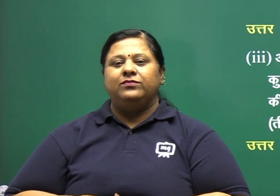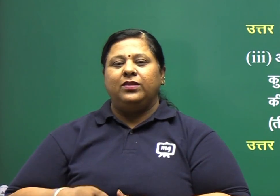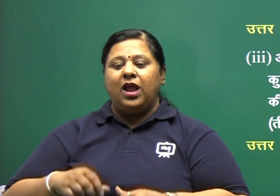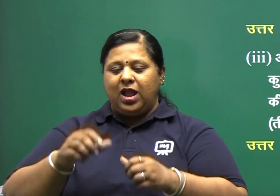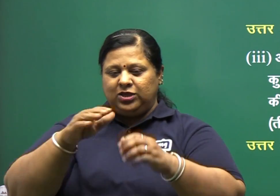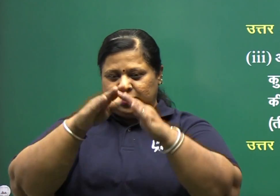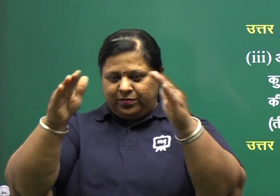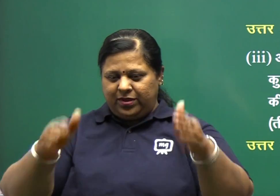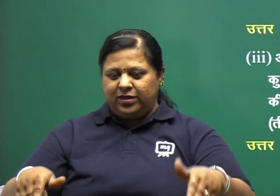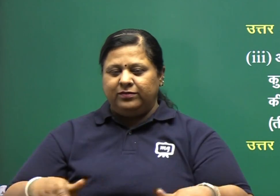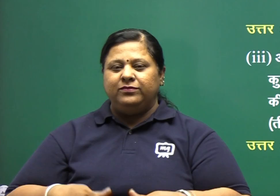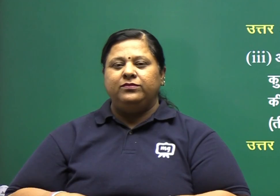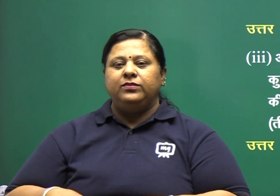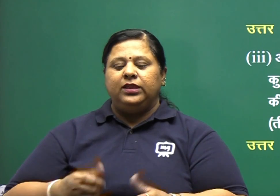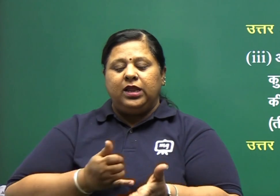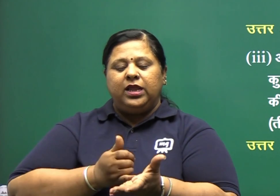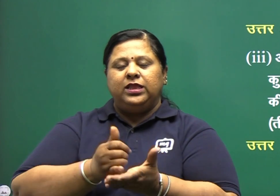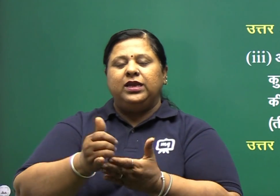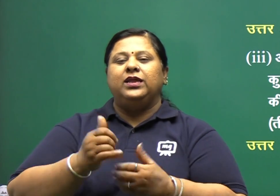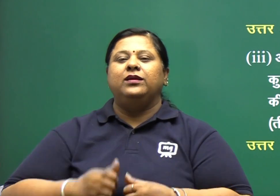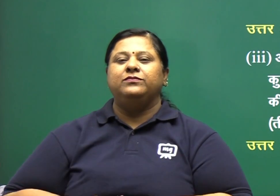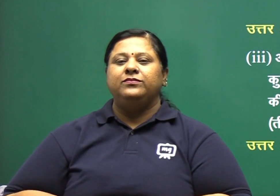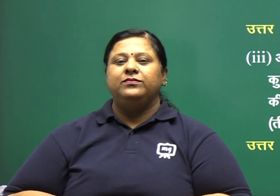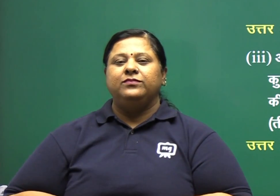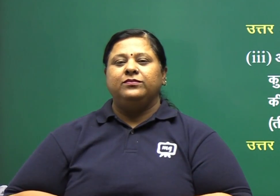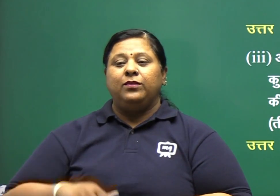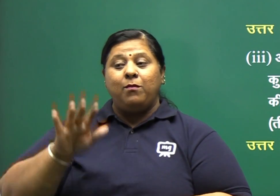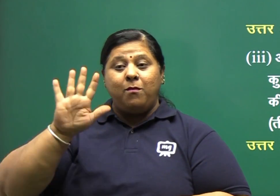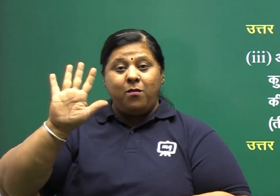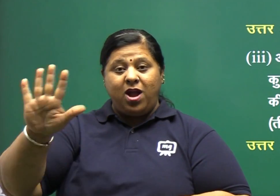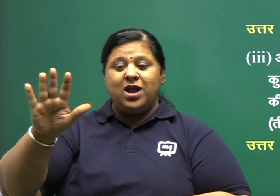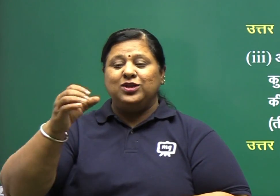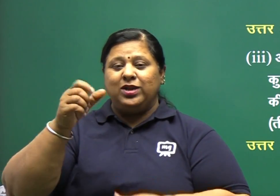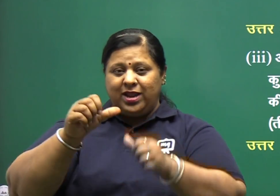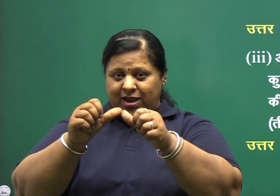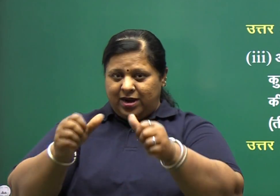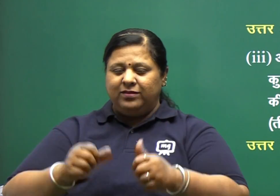आश्रम में खेती करने के लिए 5 एकड़